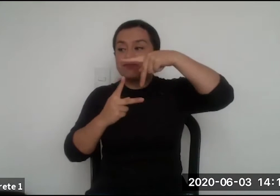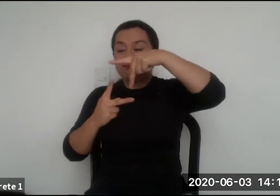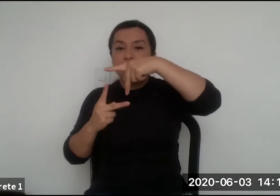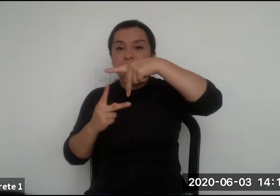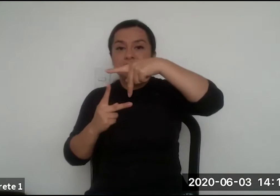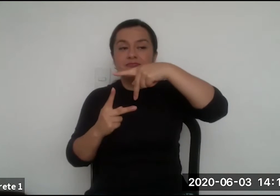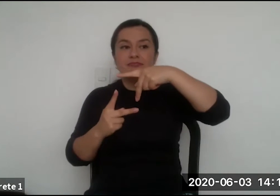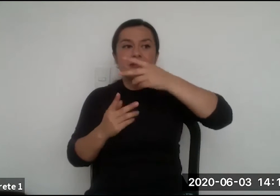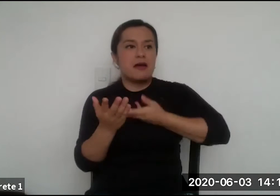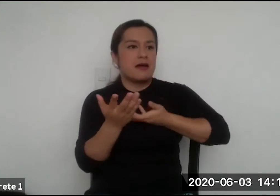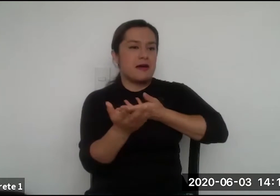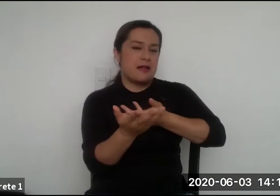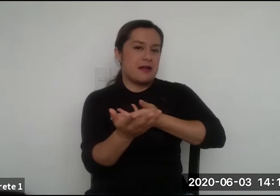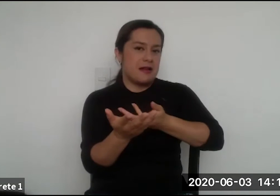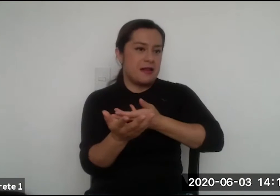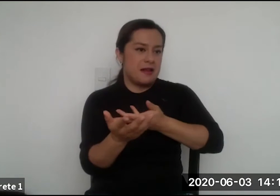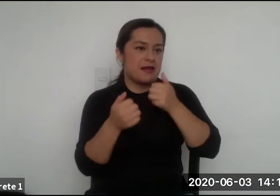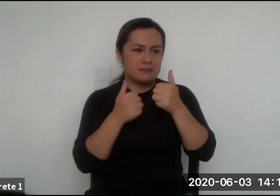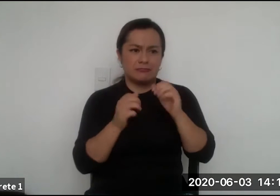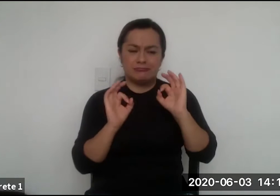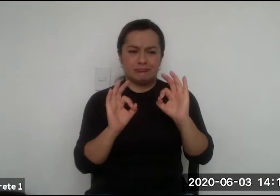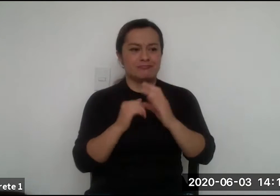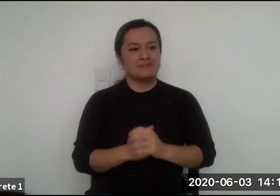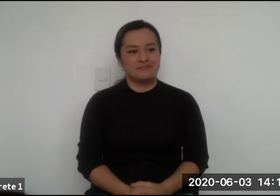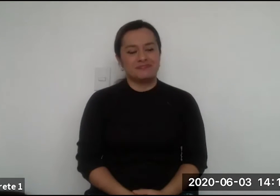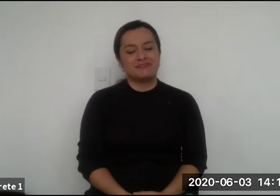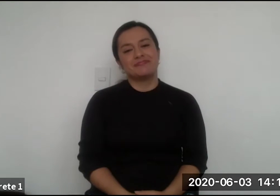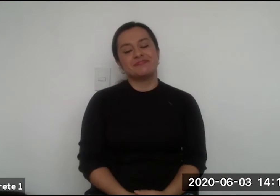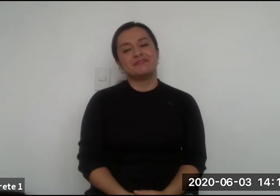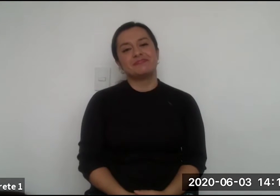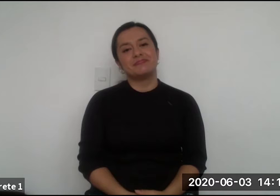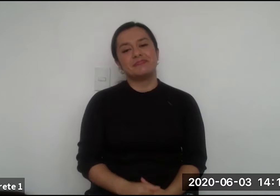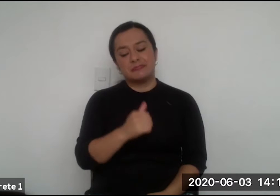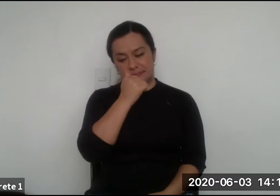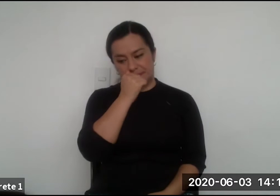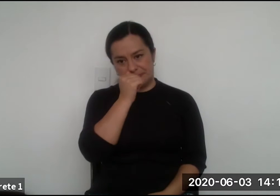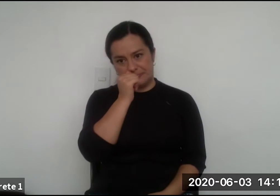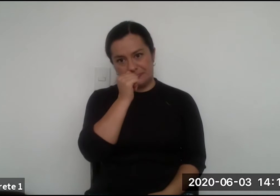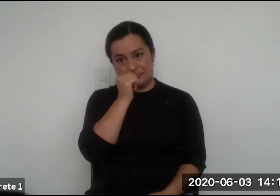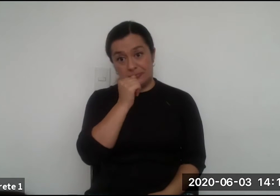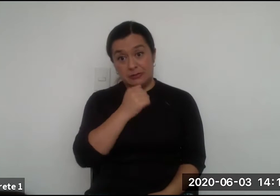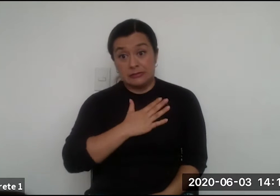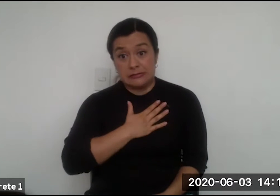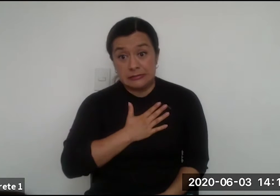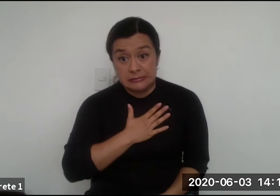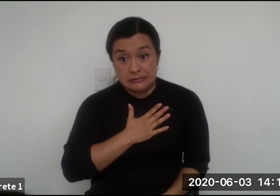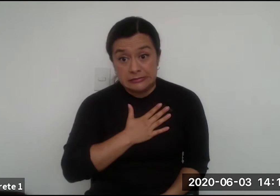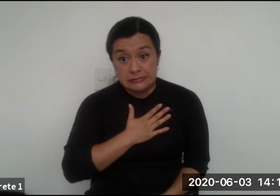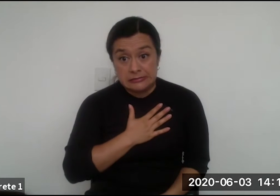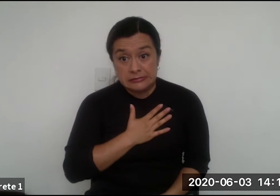del conversatorio que también han sido invitados. Y pues para mí es una...